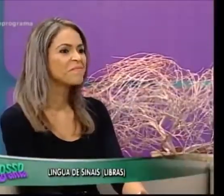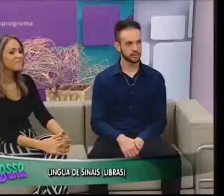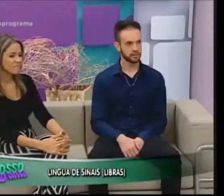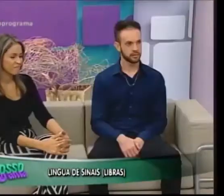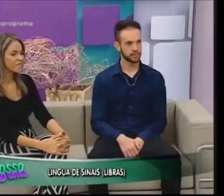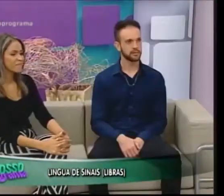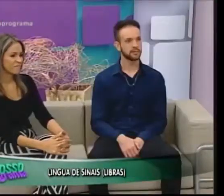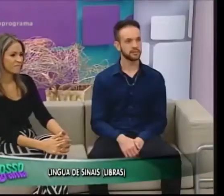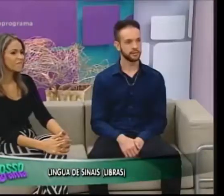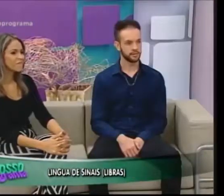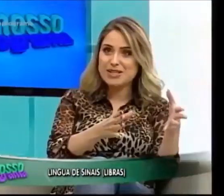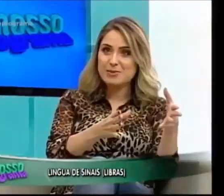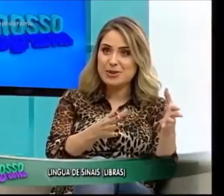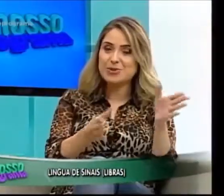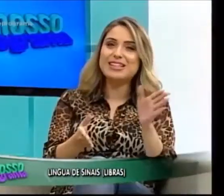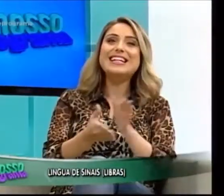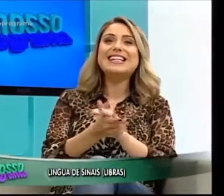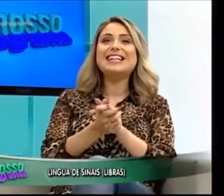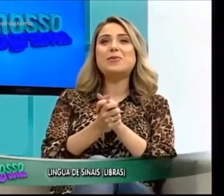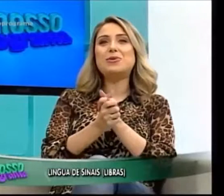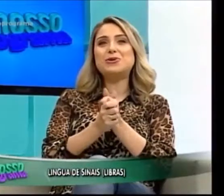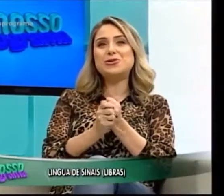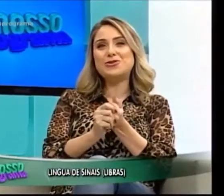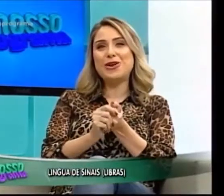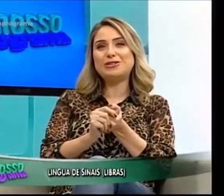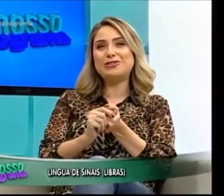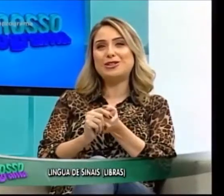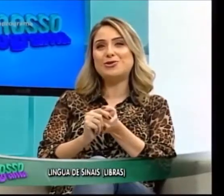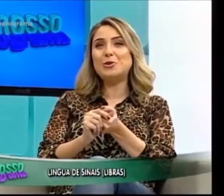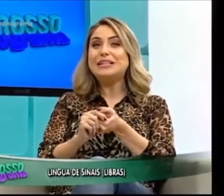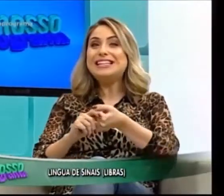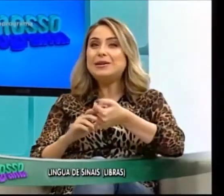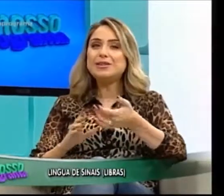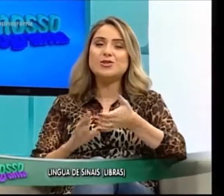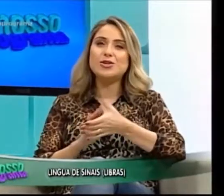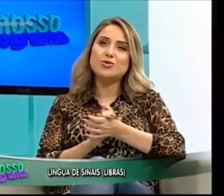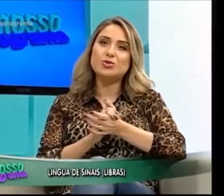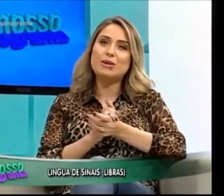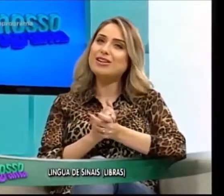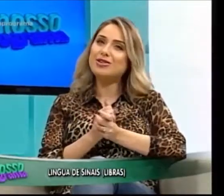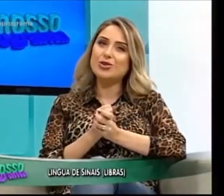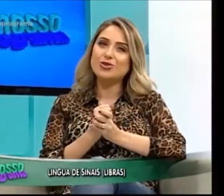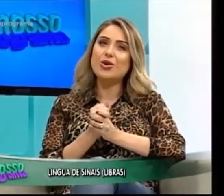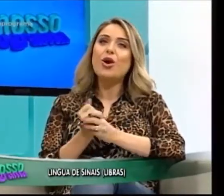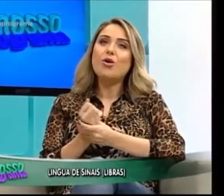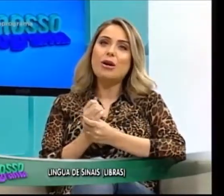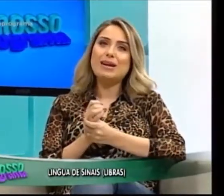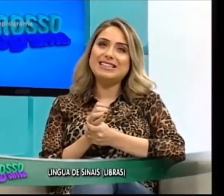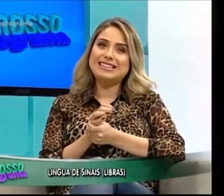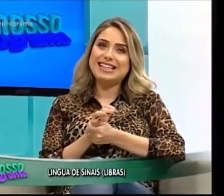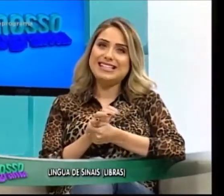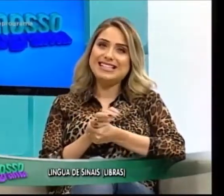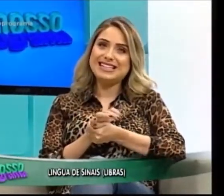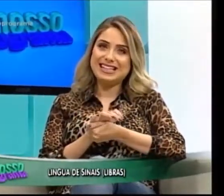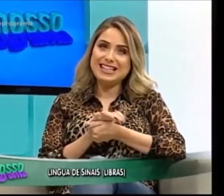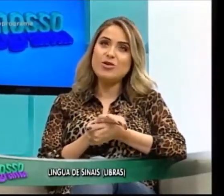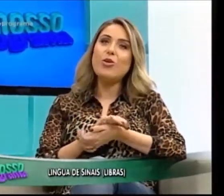para eles? Eu vou pro break com essa pergunta e daqui a pouco eu tô de volta falando sobre Libras, um assunto maravilhoso, com a Mariana Laís, que tá aqui, e com o